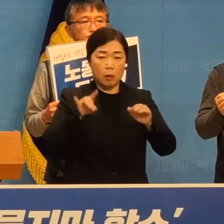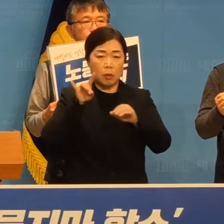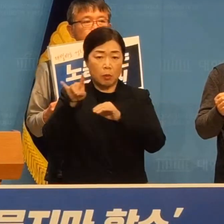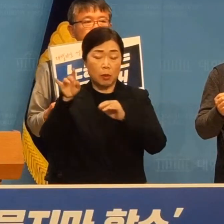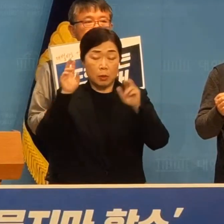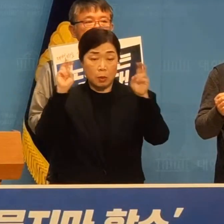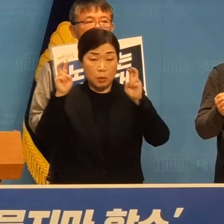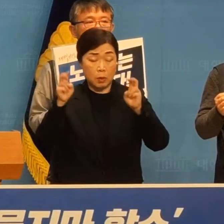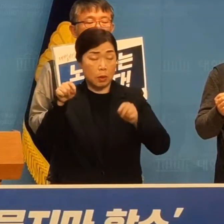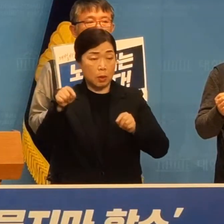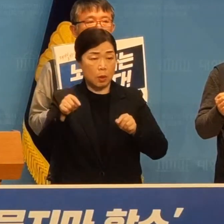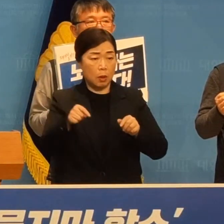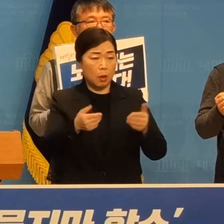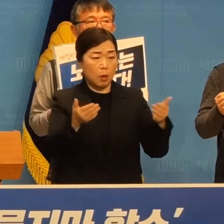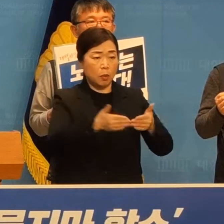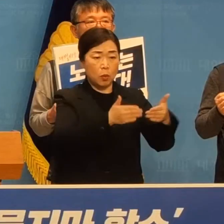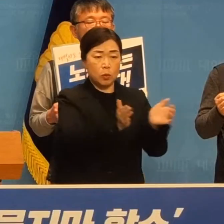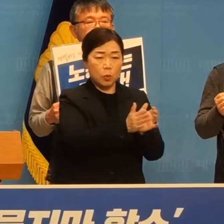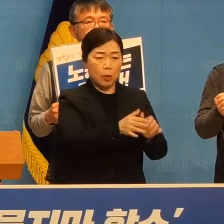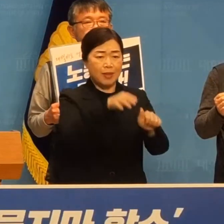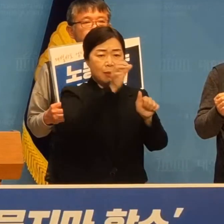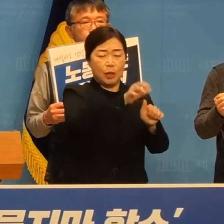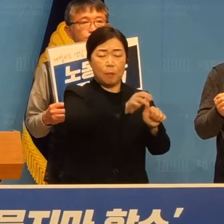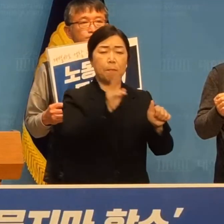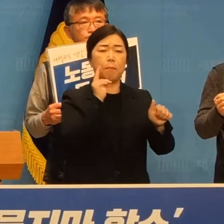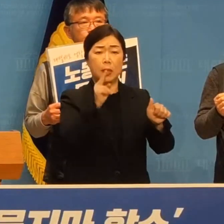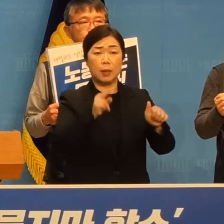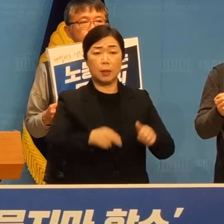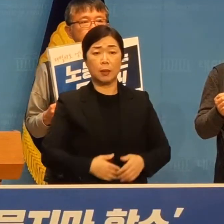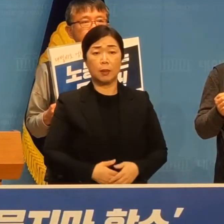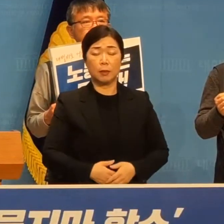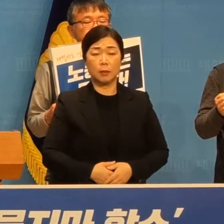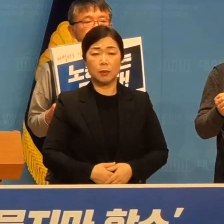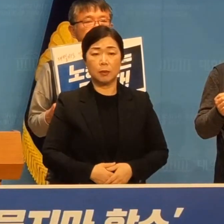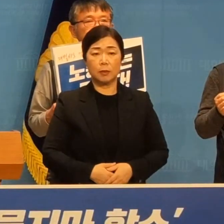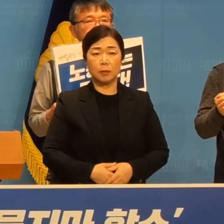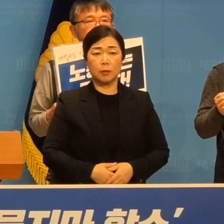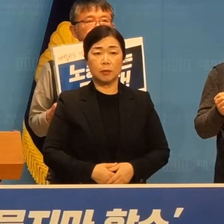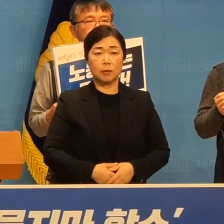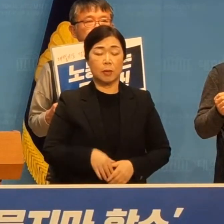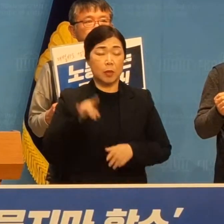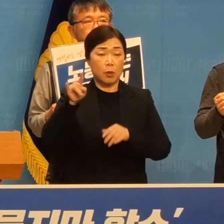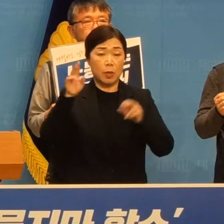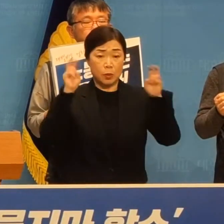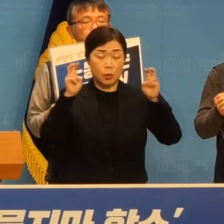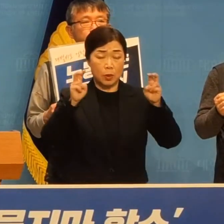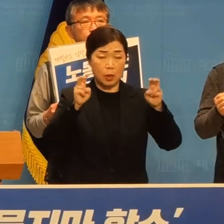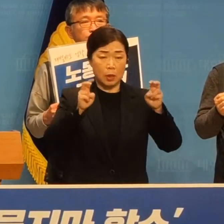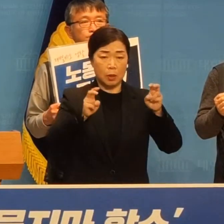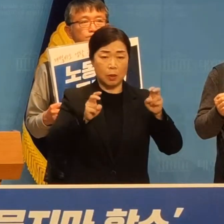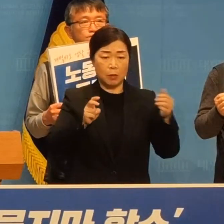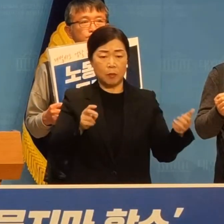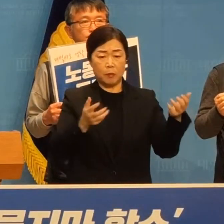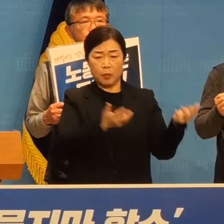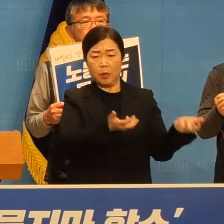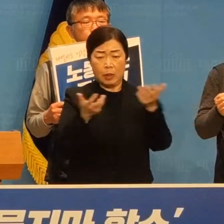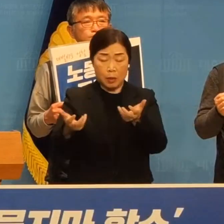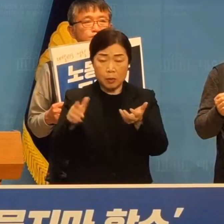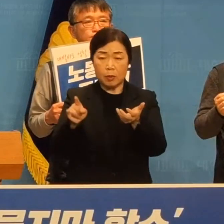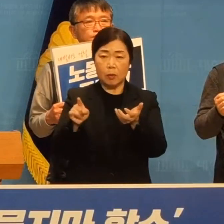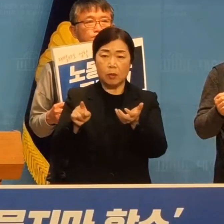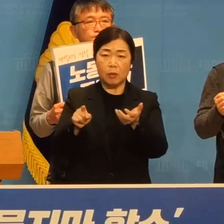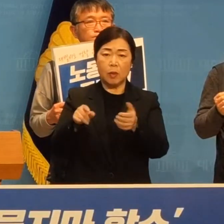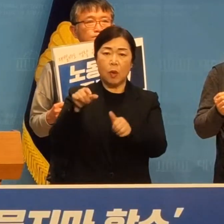사건입니다. 이 노동자들은 현대자동차 국내사업본부 앞에 가서 고용승계를 요구하고 노동